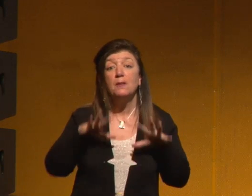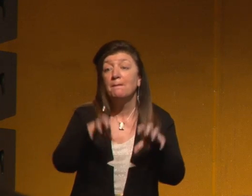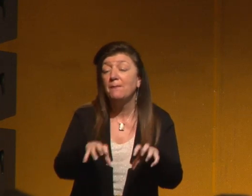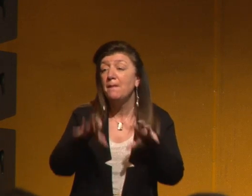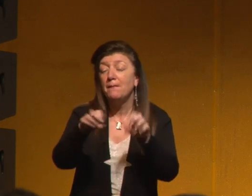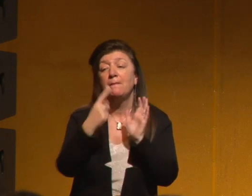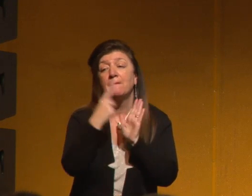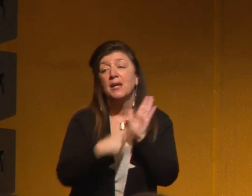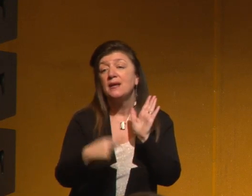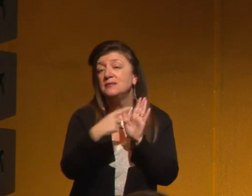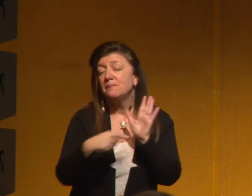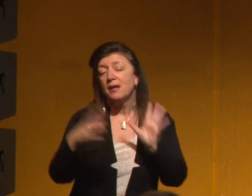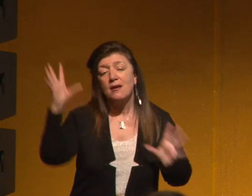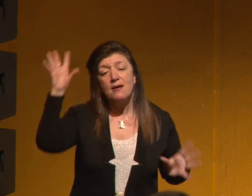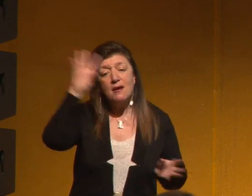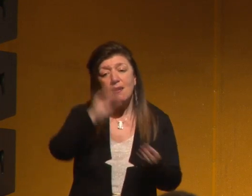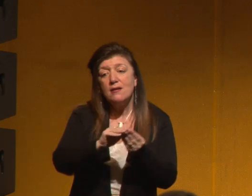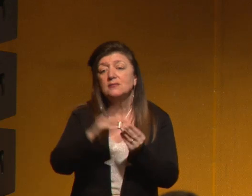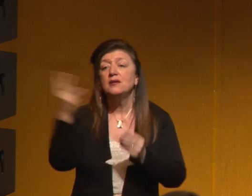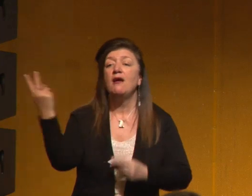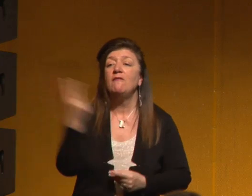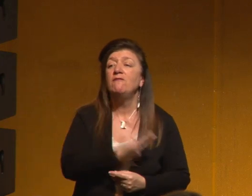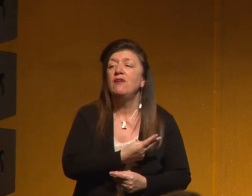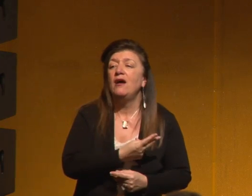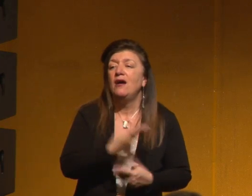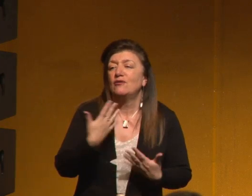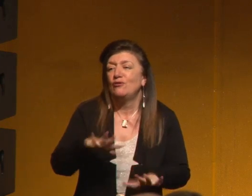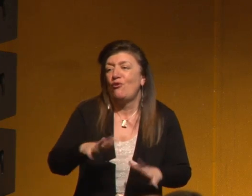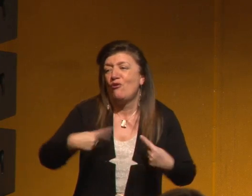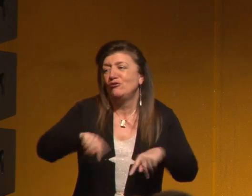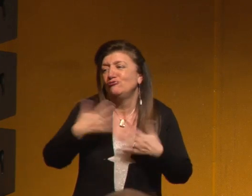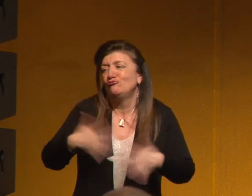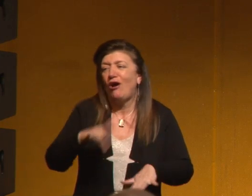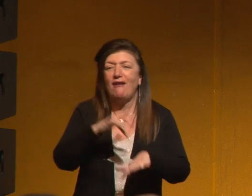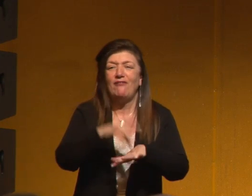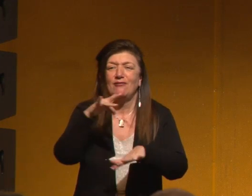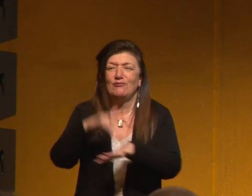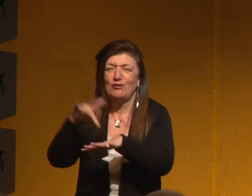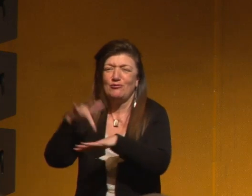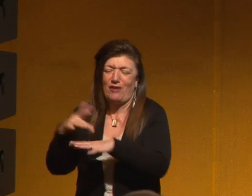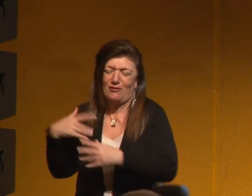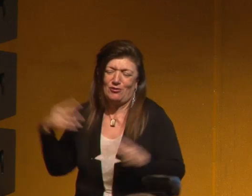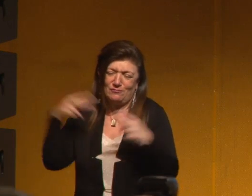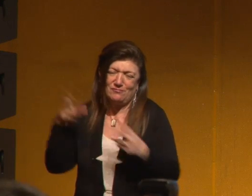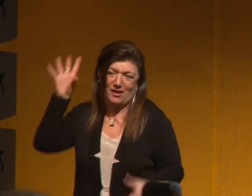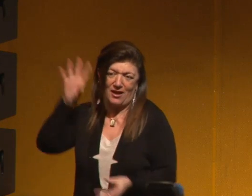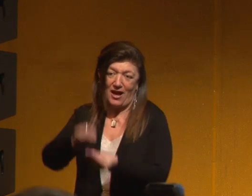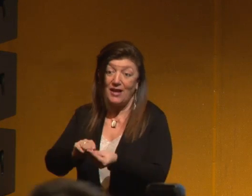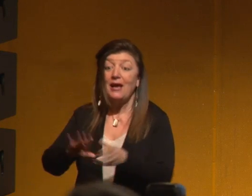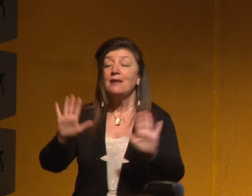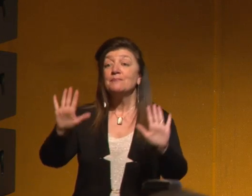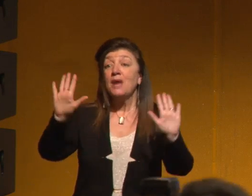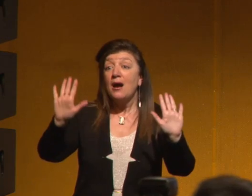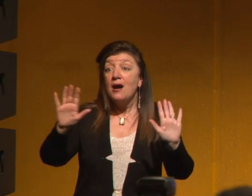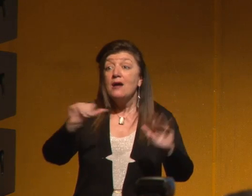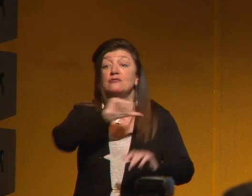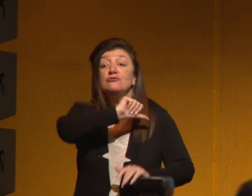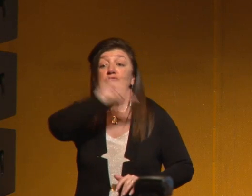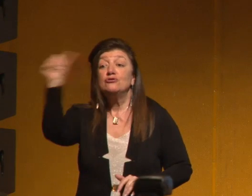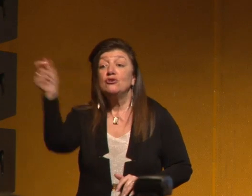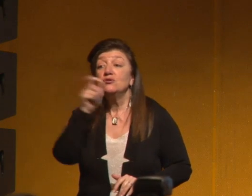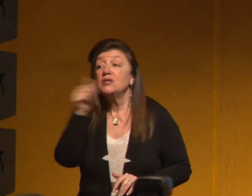e che stanno dietro credo a tutto quello che abbiamo provato a fare perché solo se ogni cittadino nel